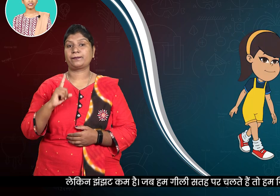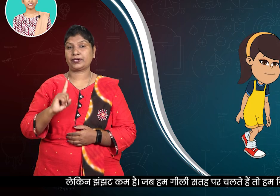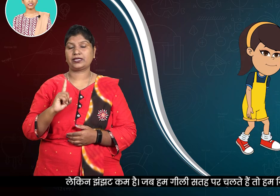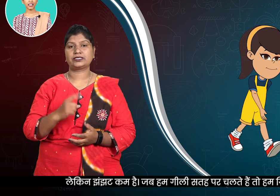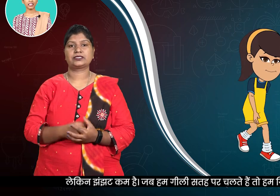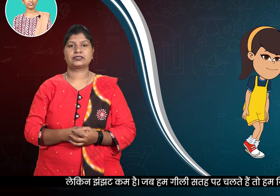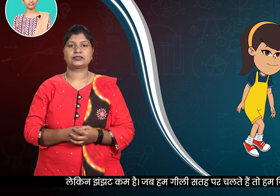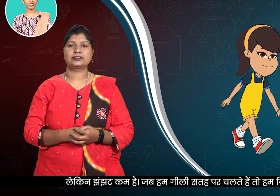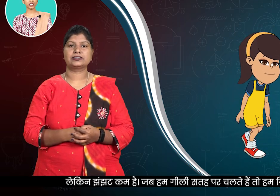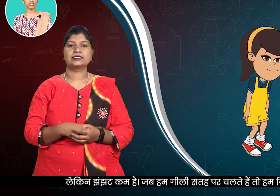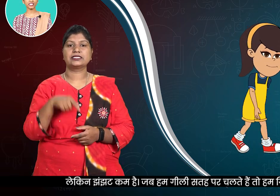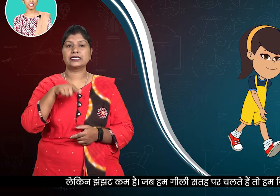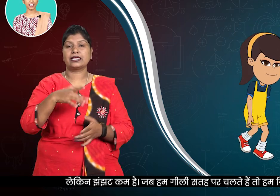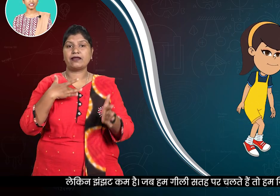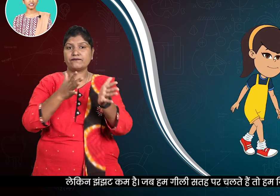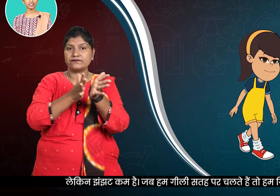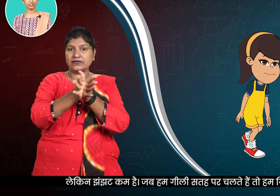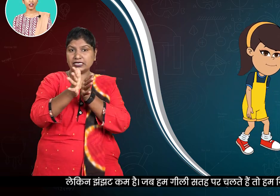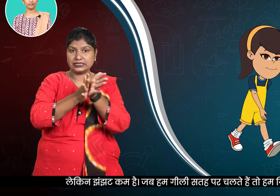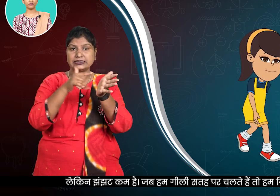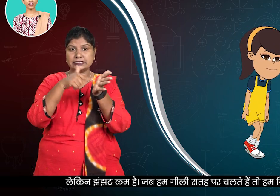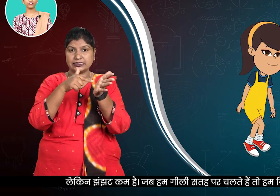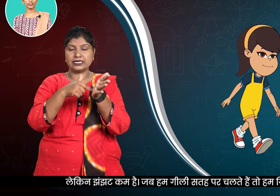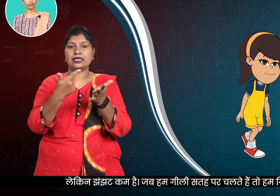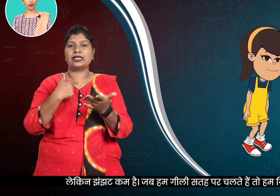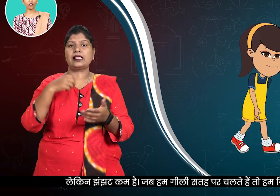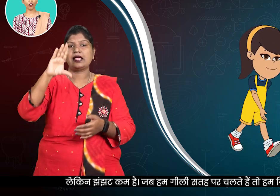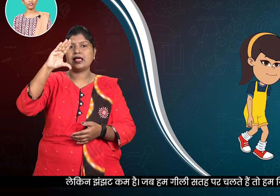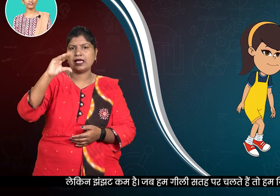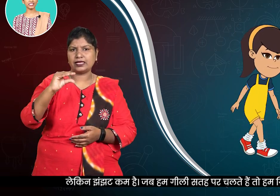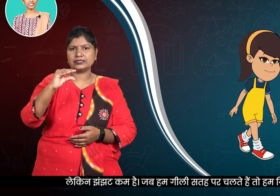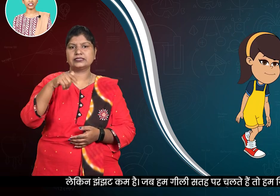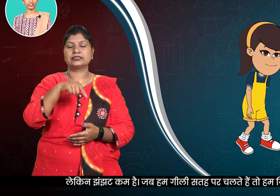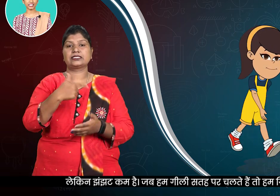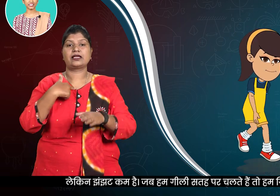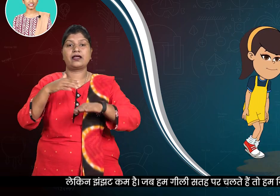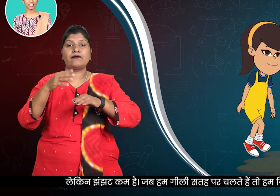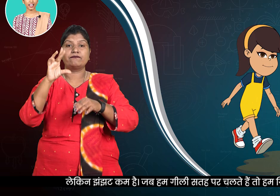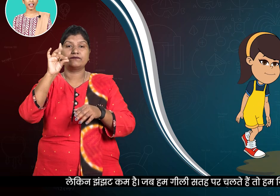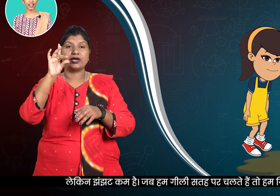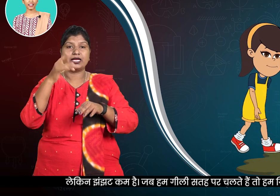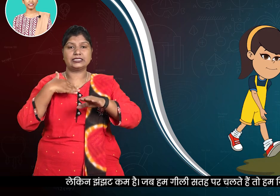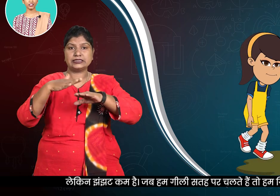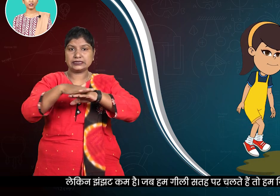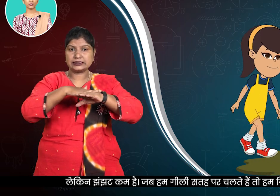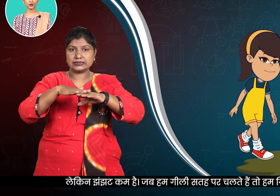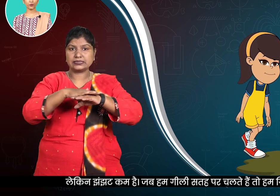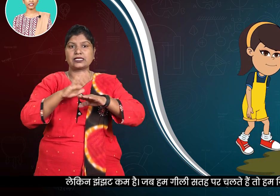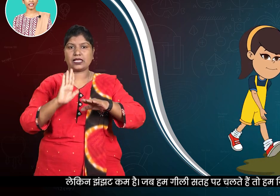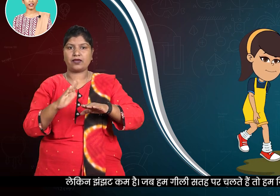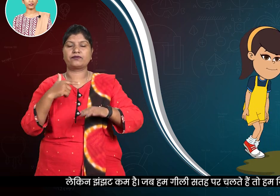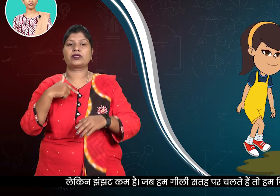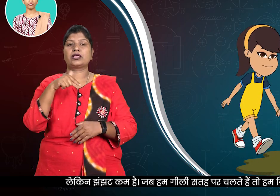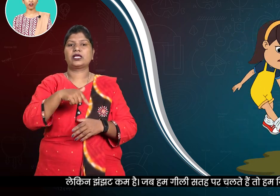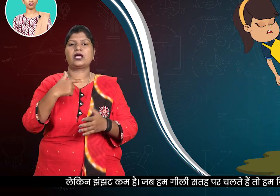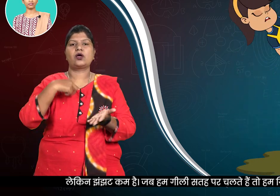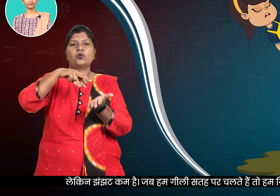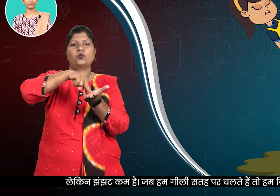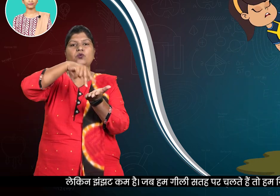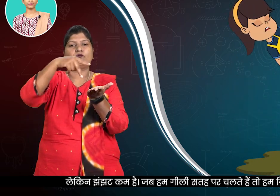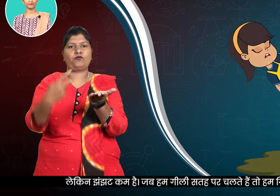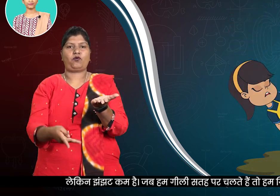लेकिन जब हम गिली सतह पर चलते हैं तब फ्रिक्षन कम होता है